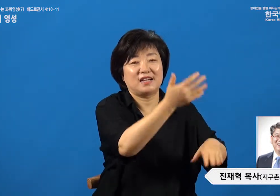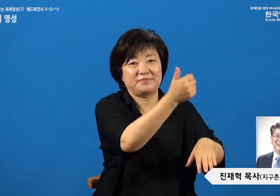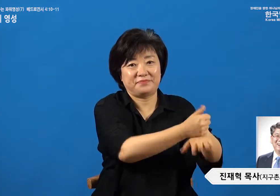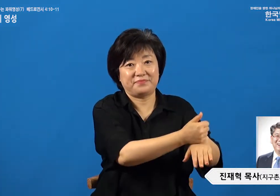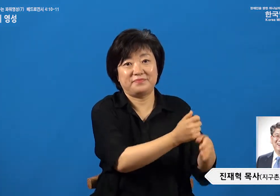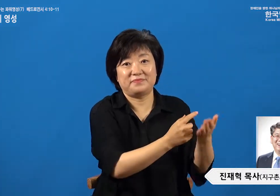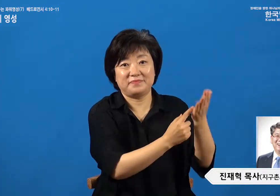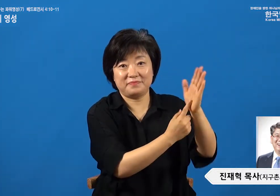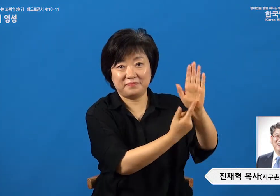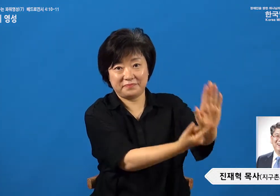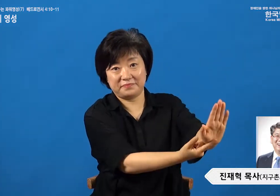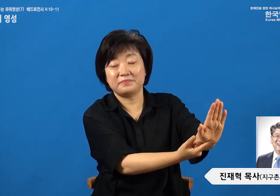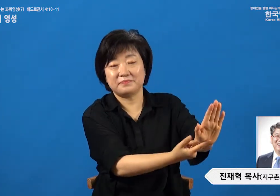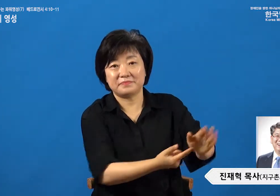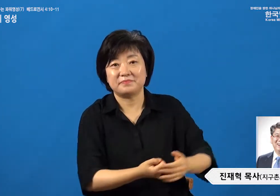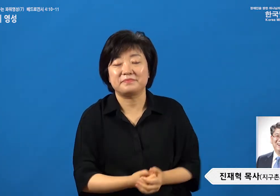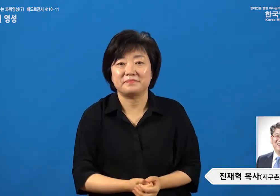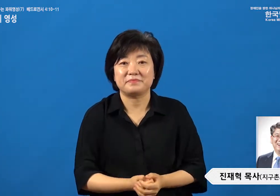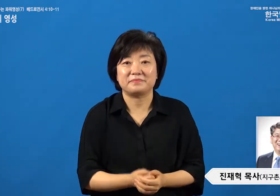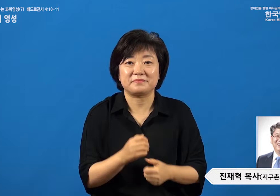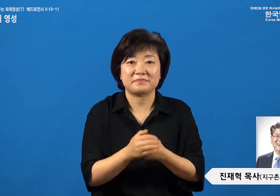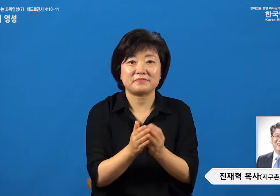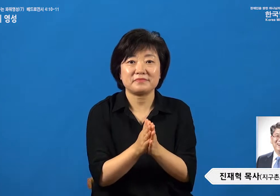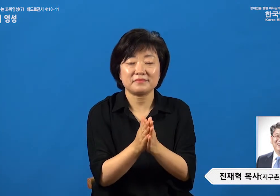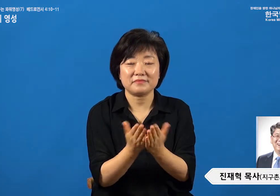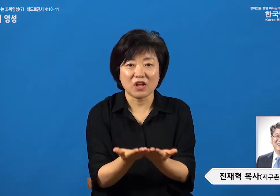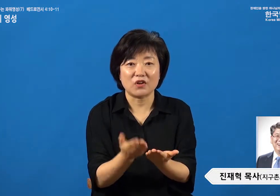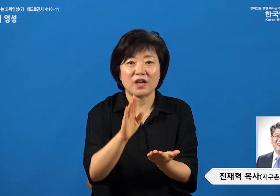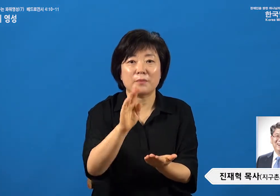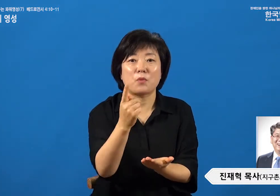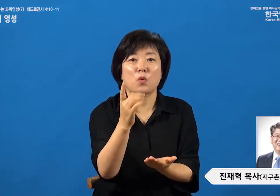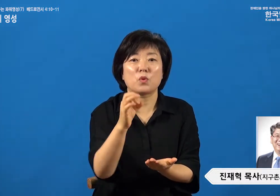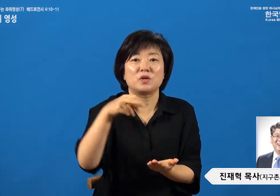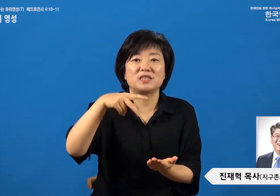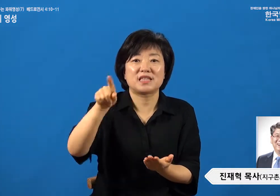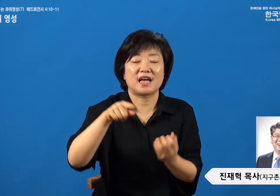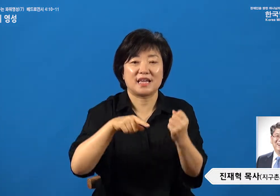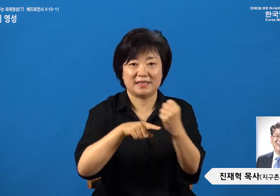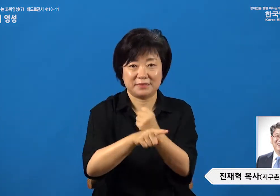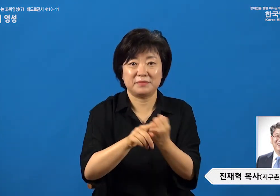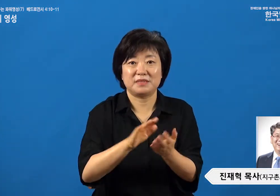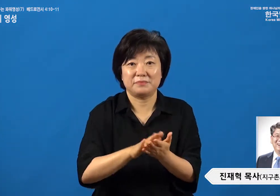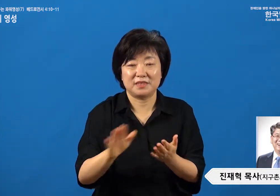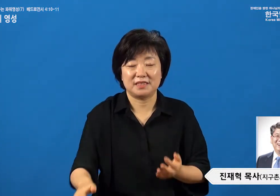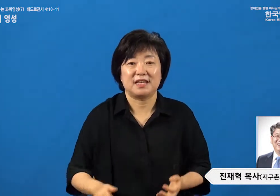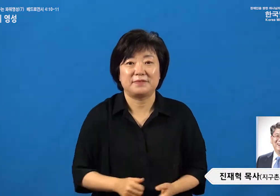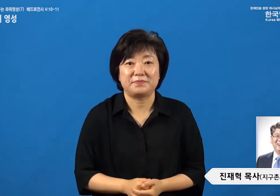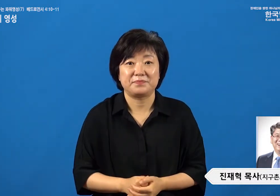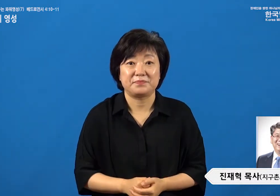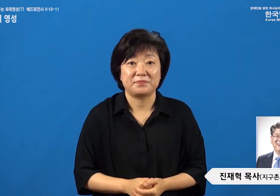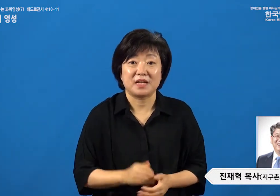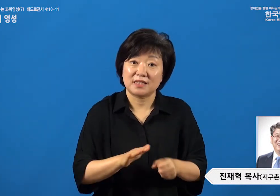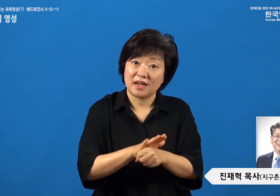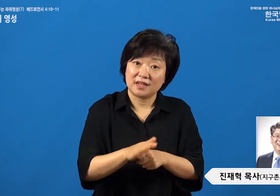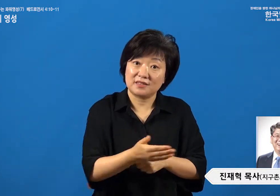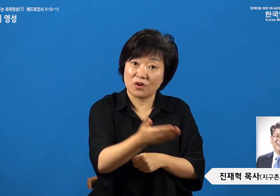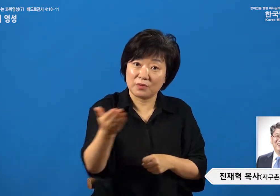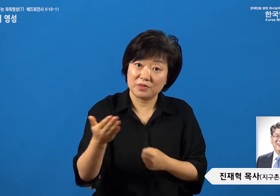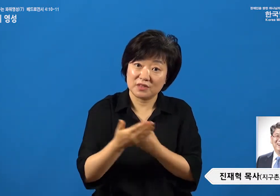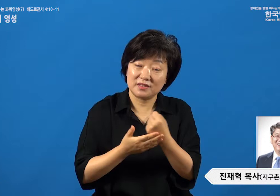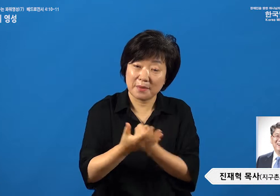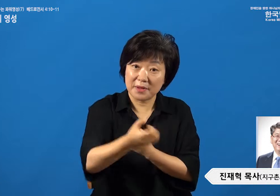말씀하시는 봉사라고 말씀하고 계십니다. 사랑하는 여러분,